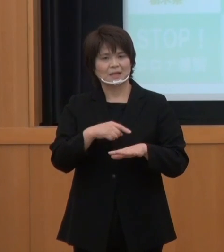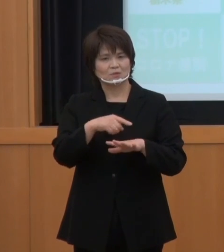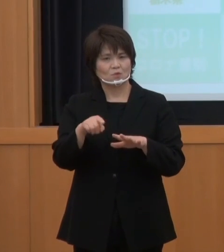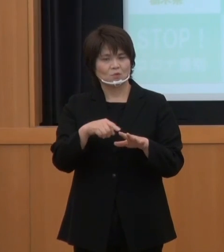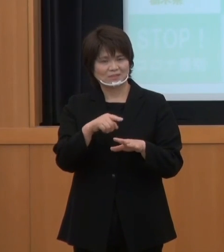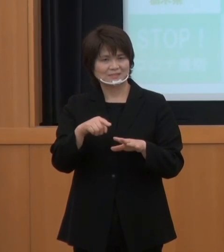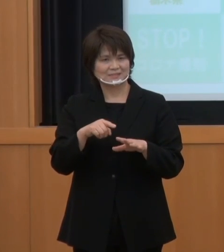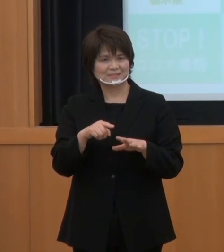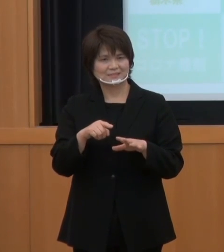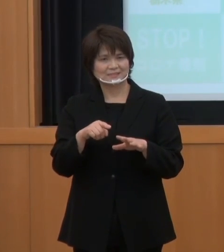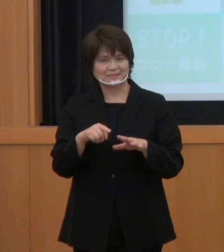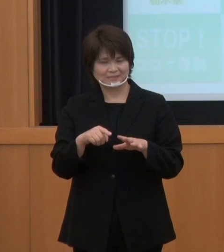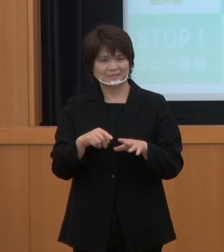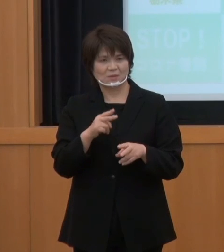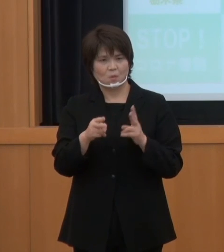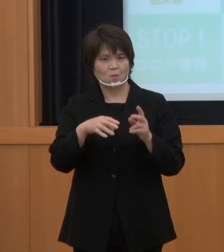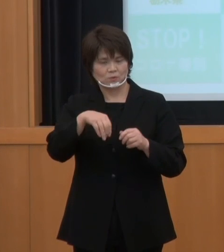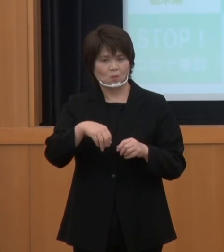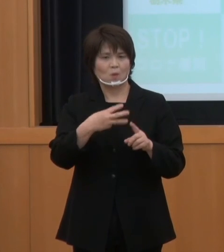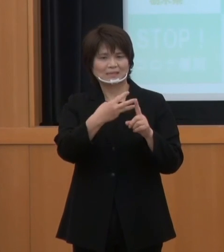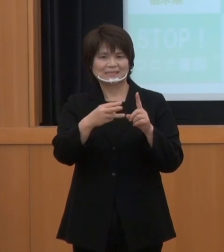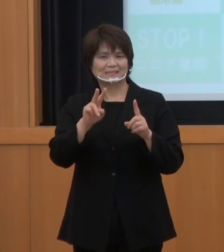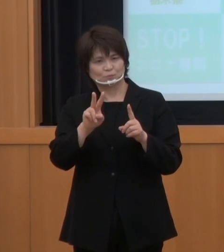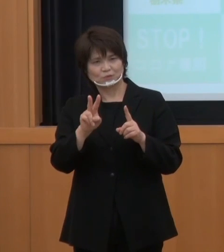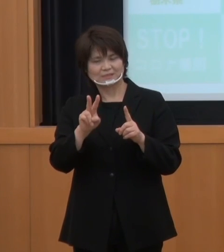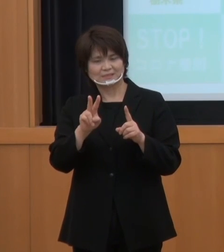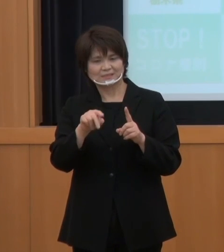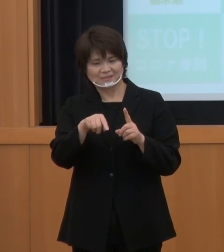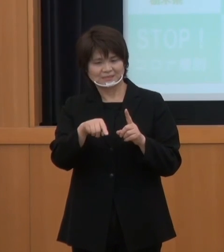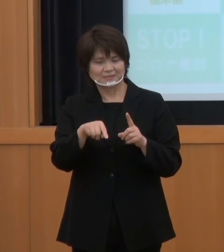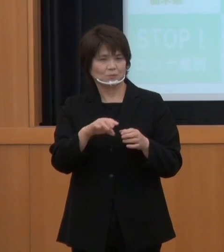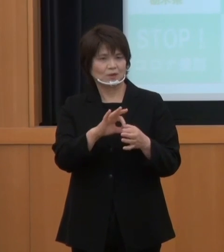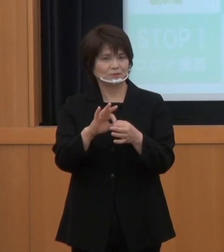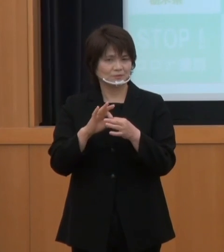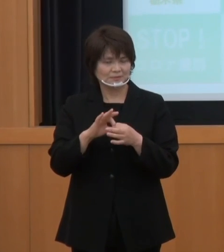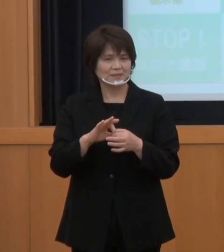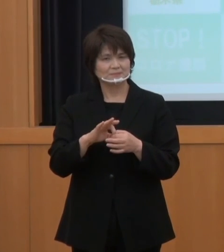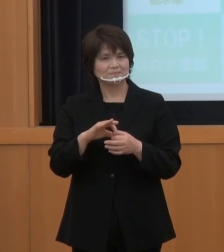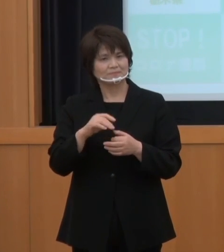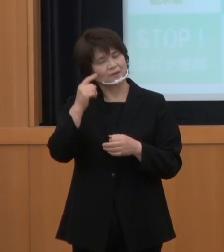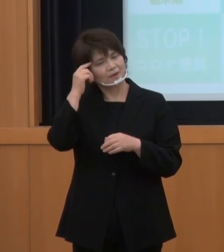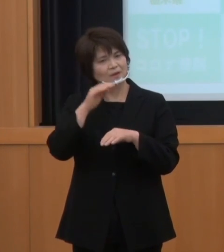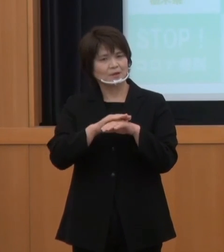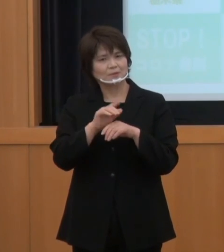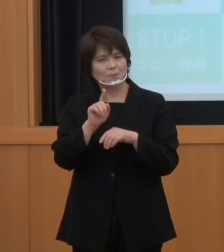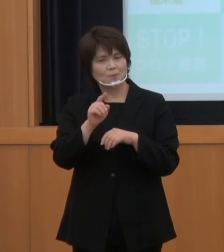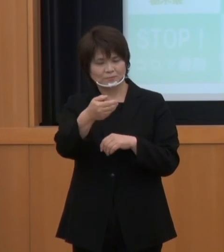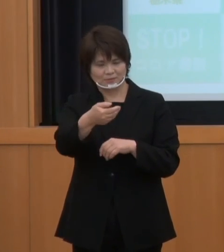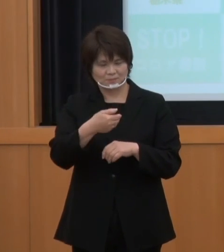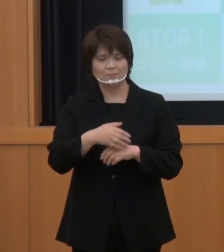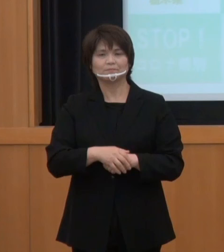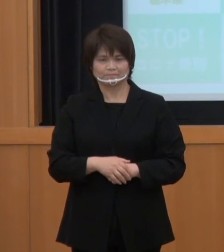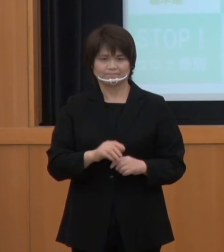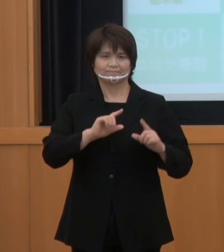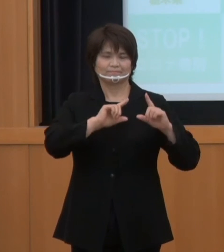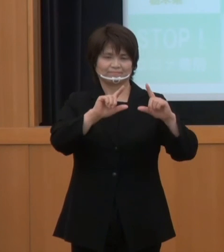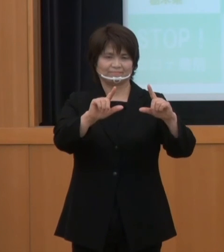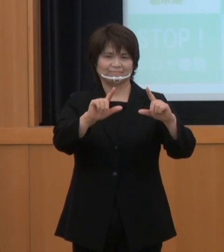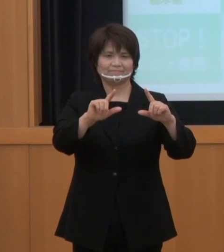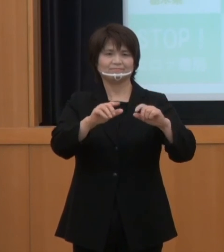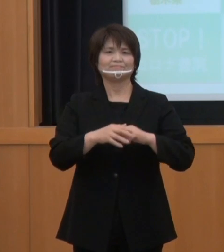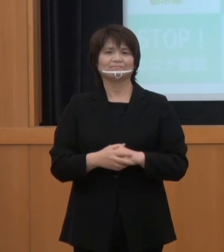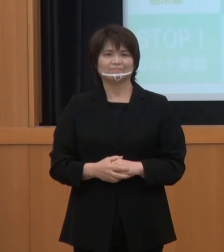産、これについてのですね、期待感なども含めて改めてお願いいたします。 はい、これは最も市